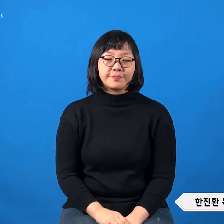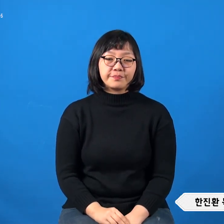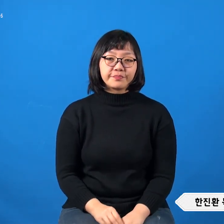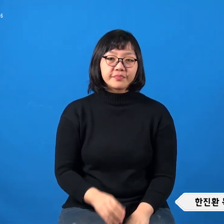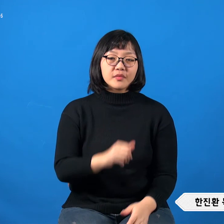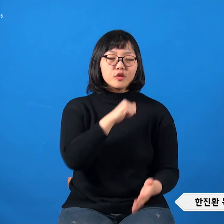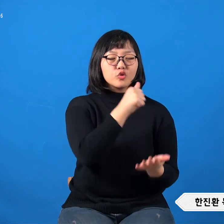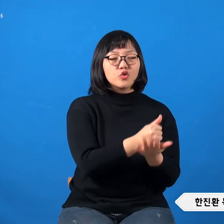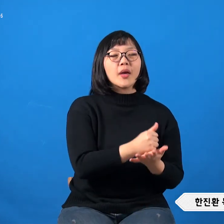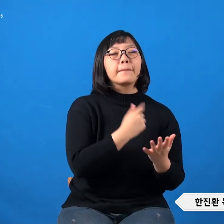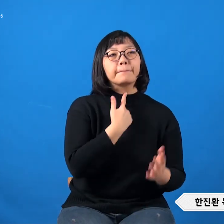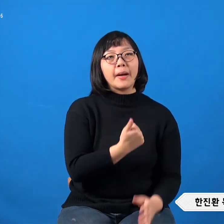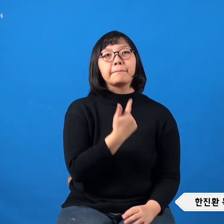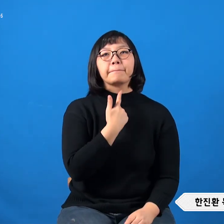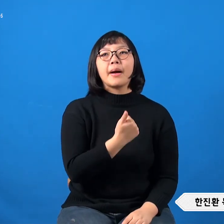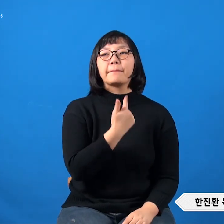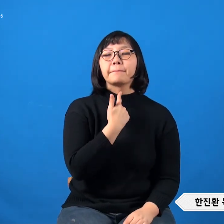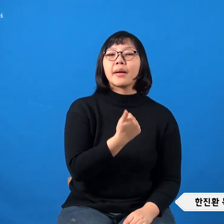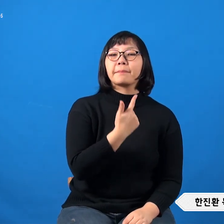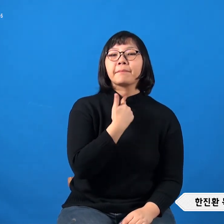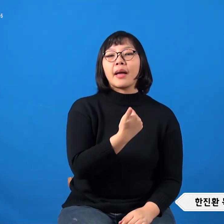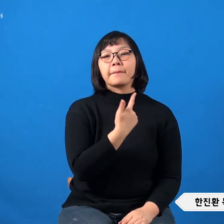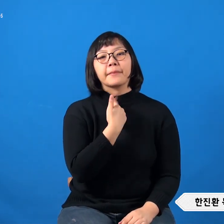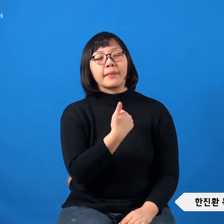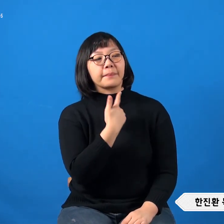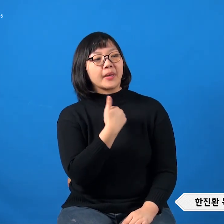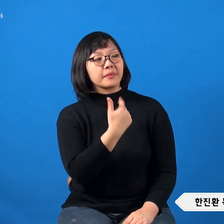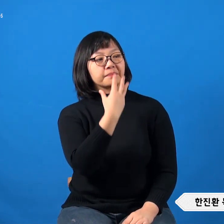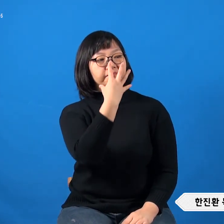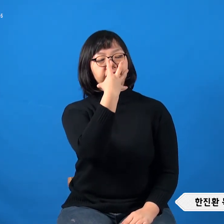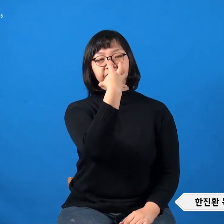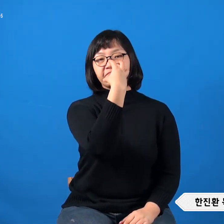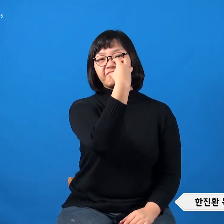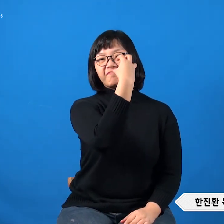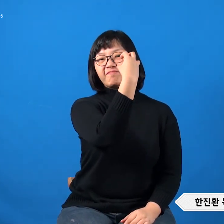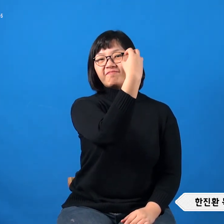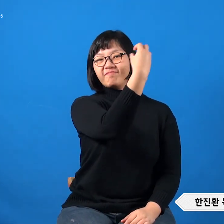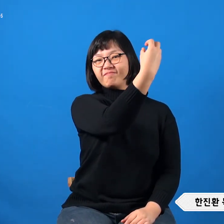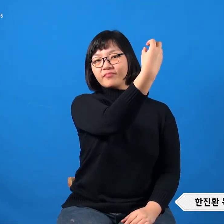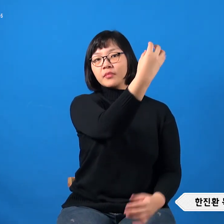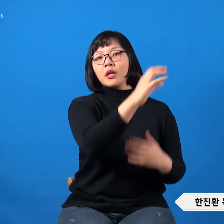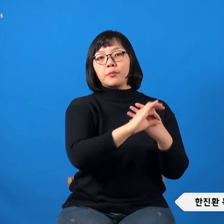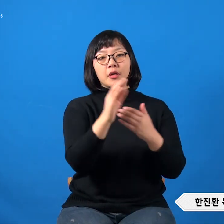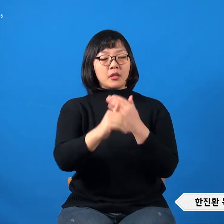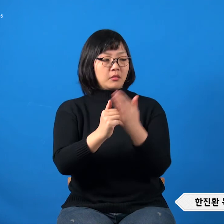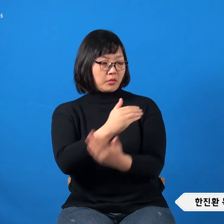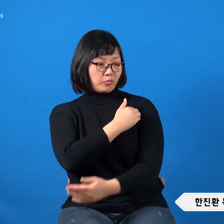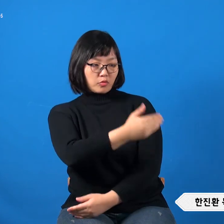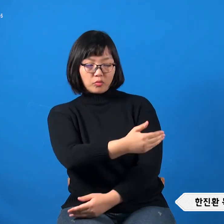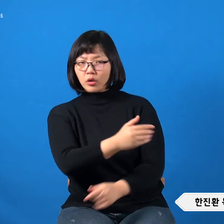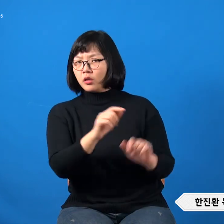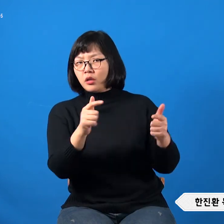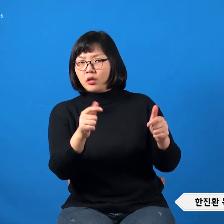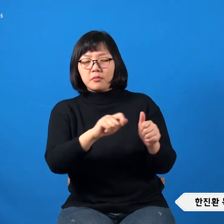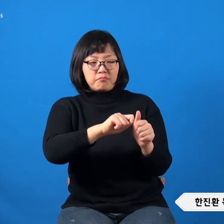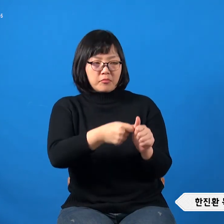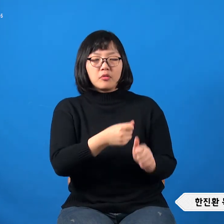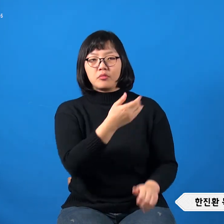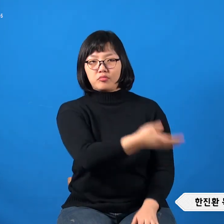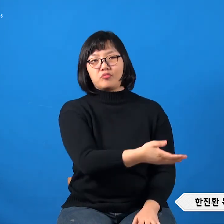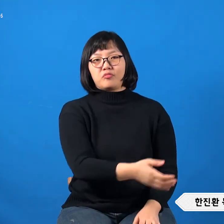계속 죄를 지으면서 교만하게 강팍하게 살면 하나님이 그 사람을 치실 수밖에 없습니다.